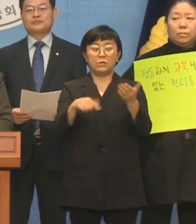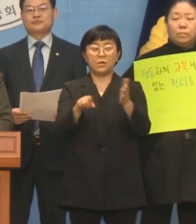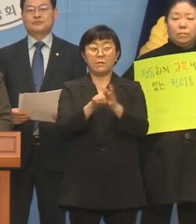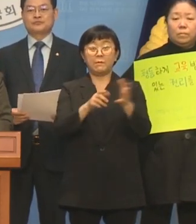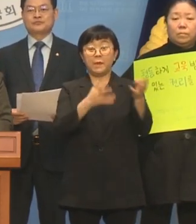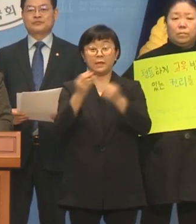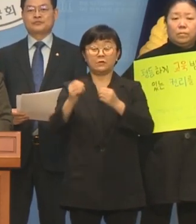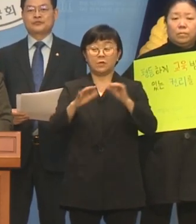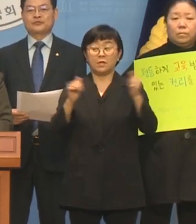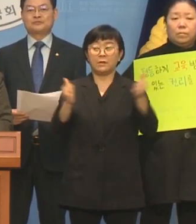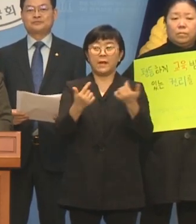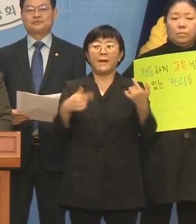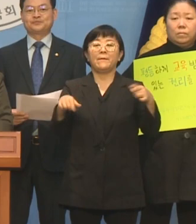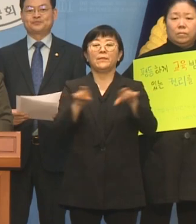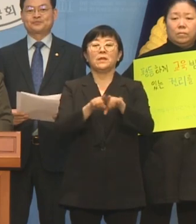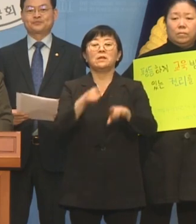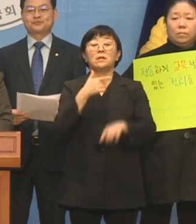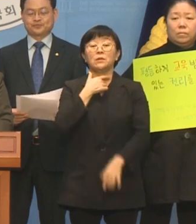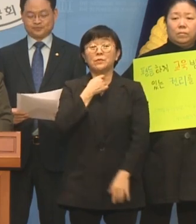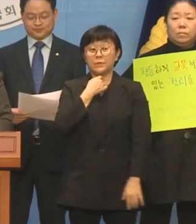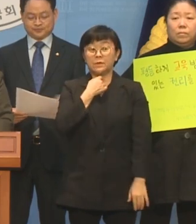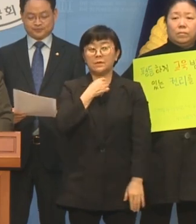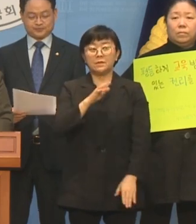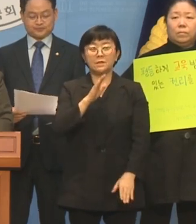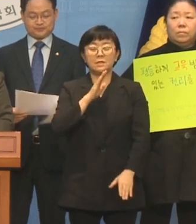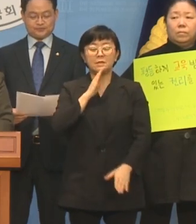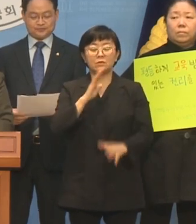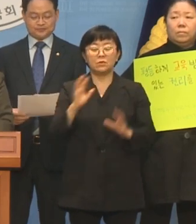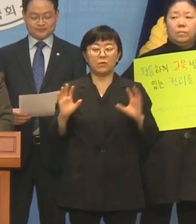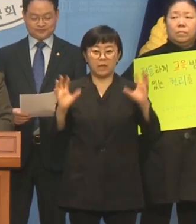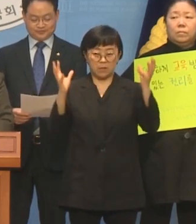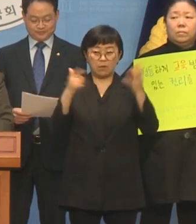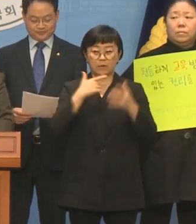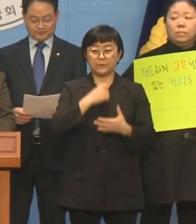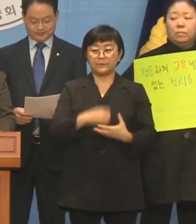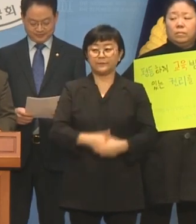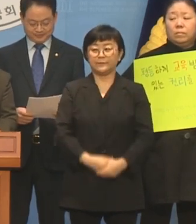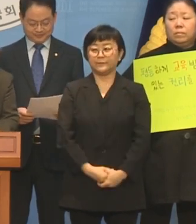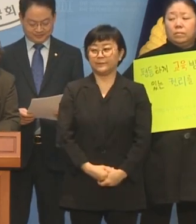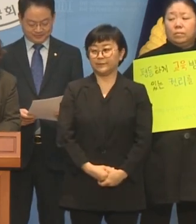많은 의원님들과 함께하고자 하실 분들을 진심으로 환영하고 바라봅니다.